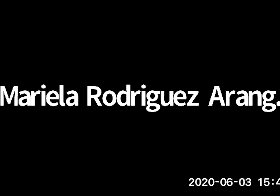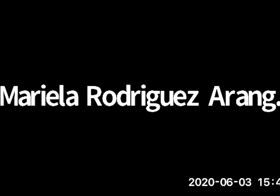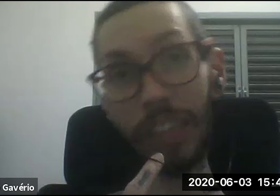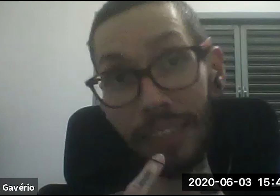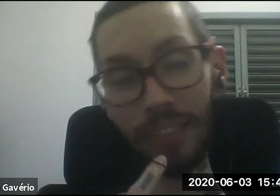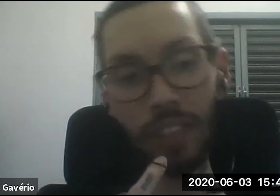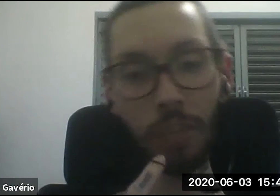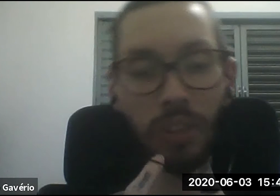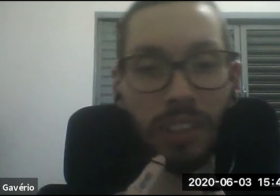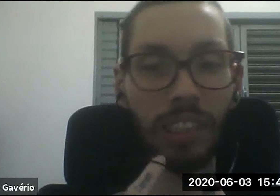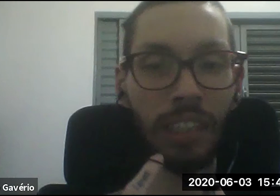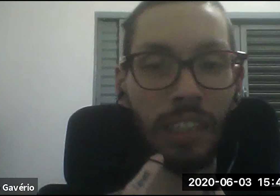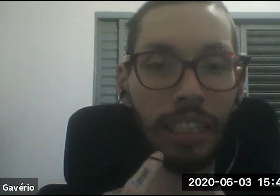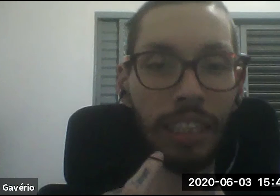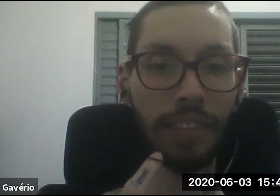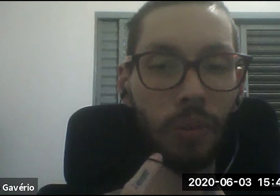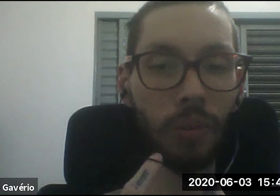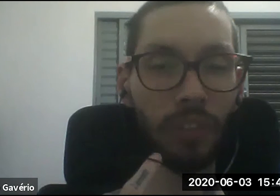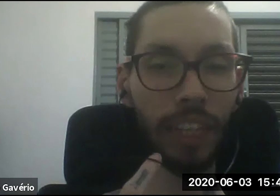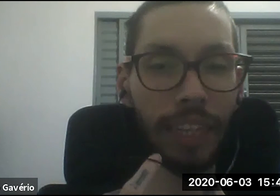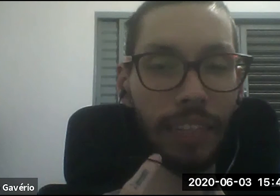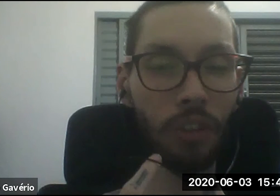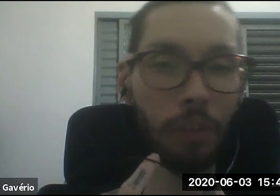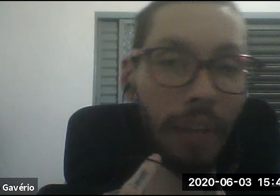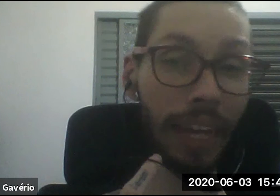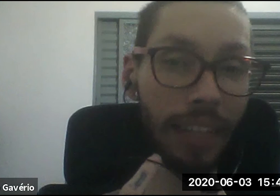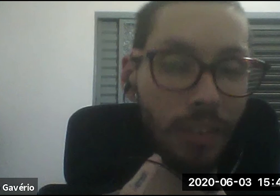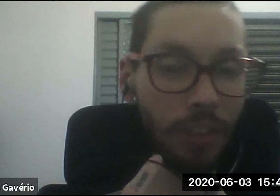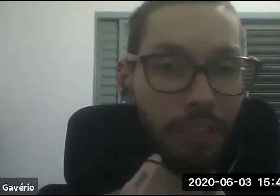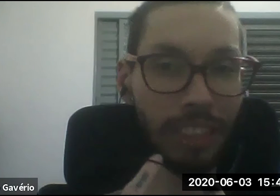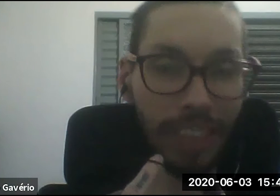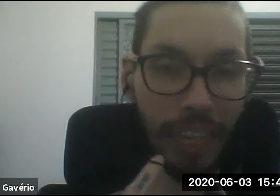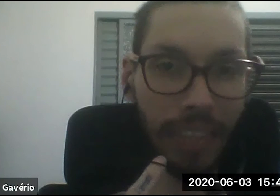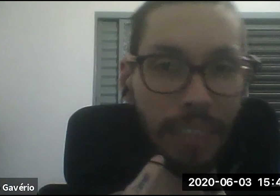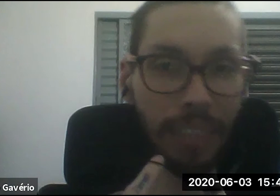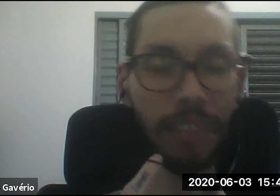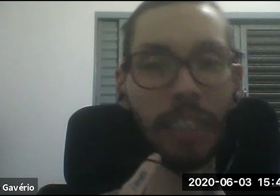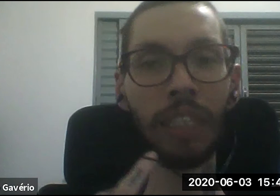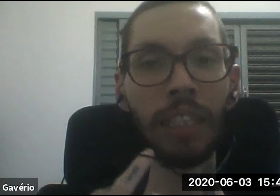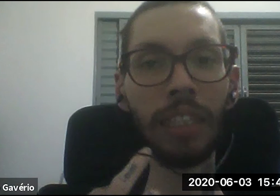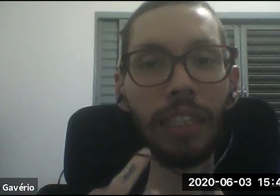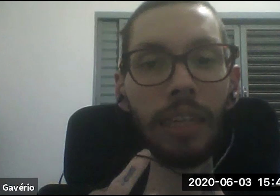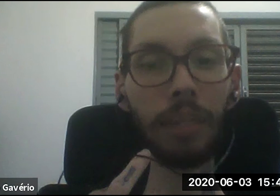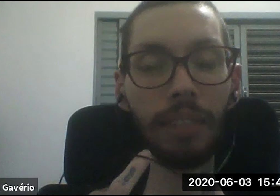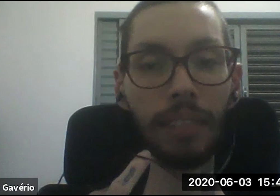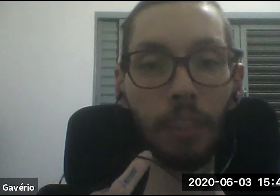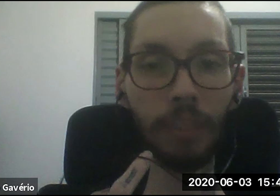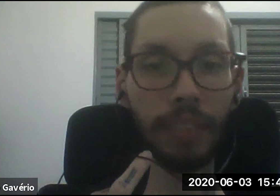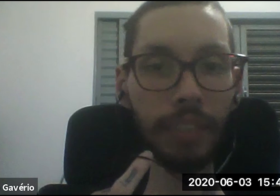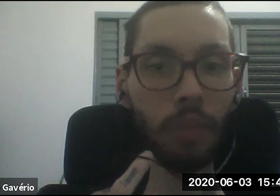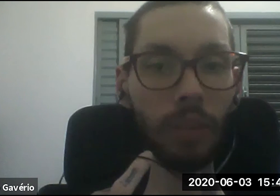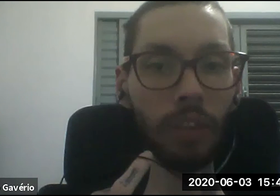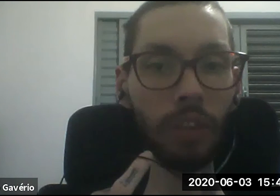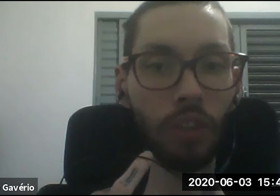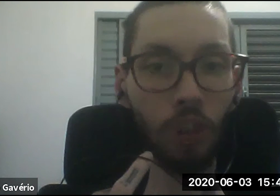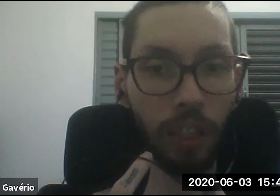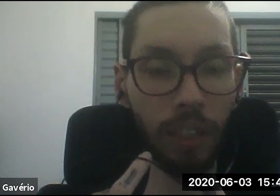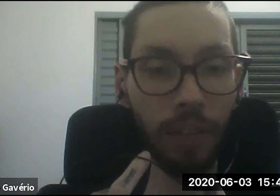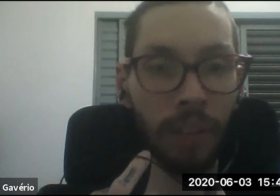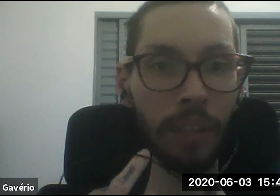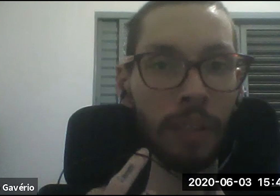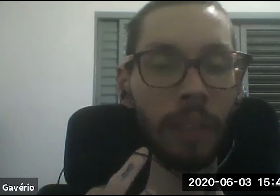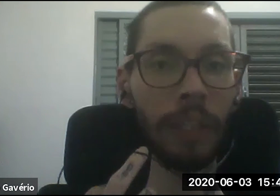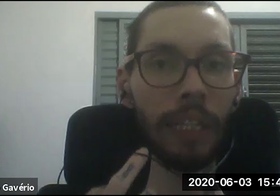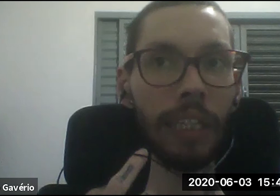e identidades, digamos assim, que são consideradas normais, universais, né, parece que estão entrando em choque.